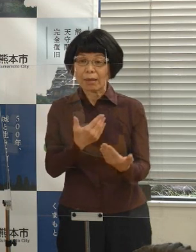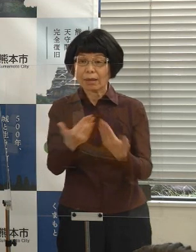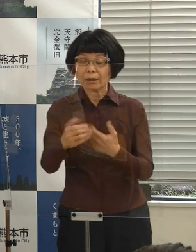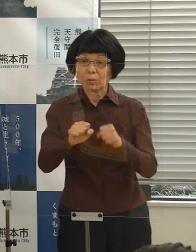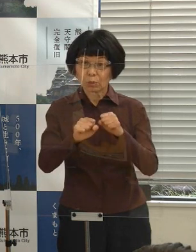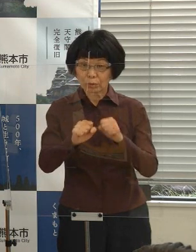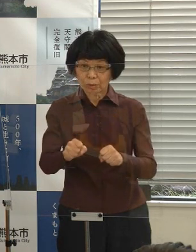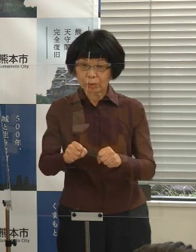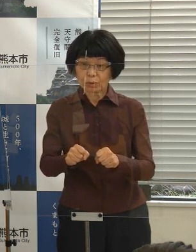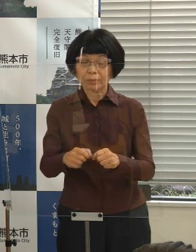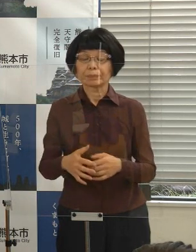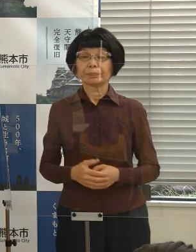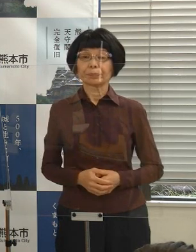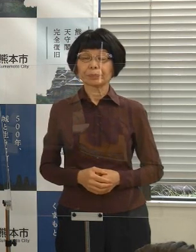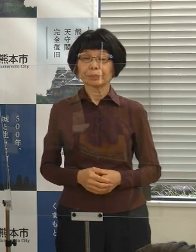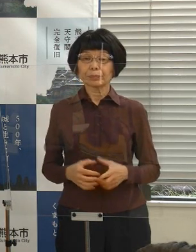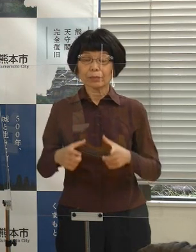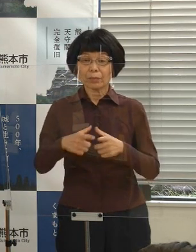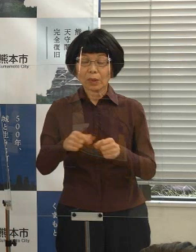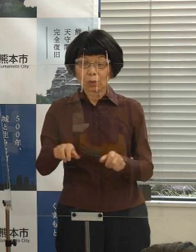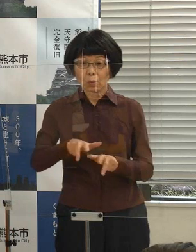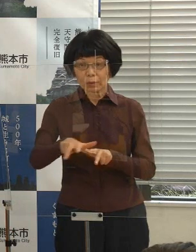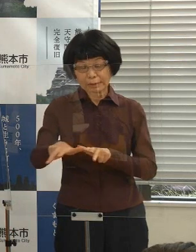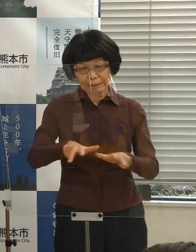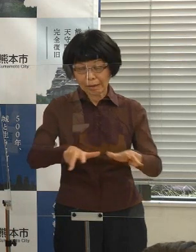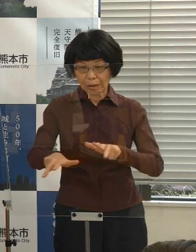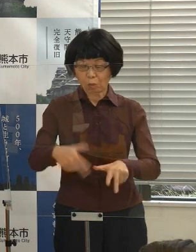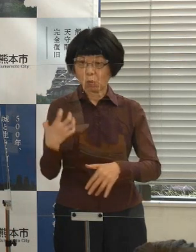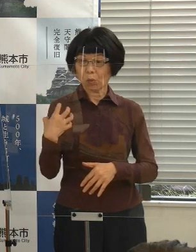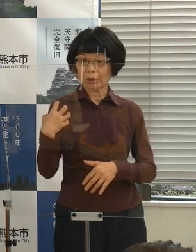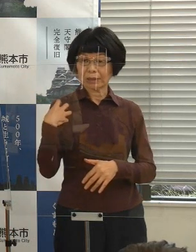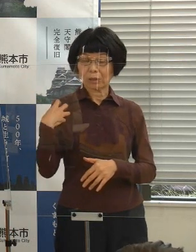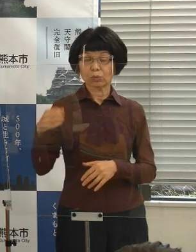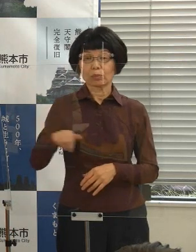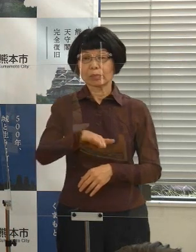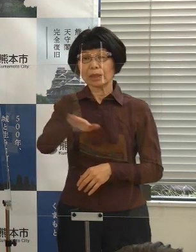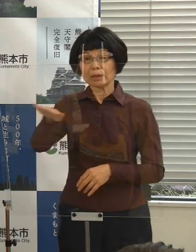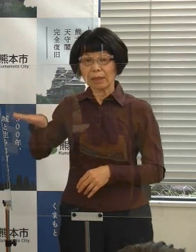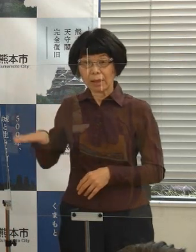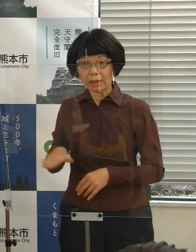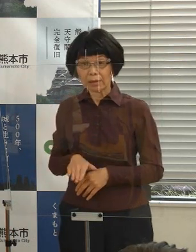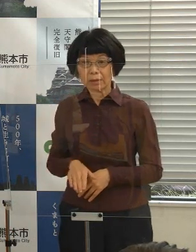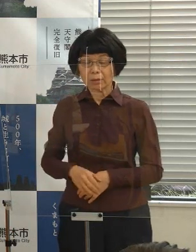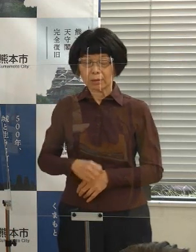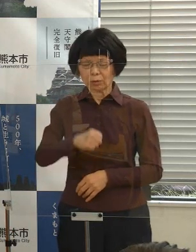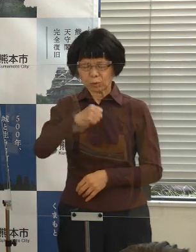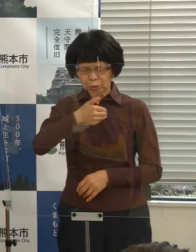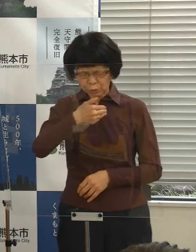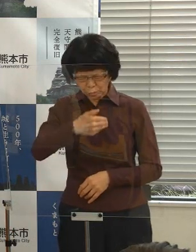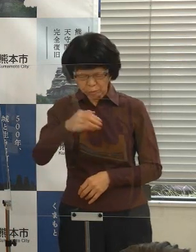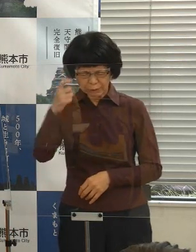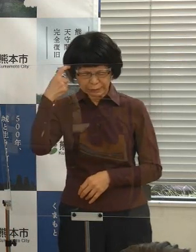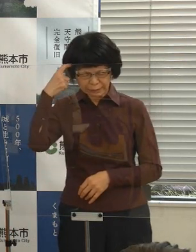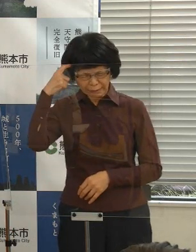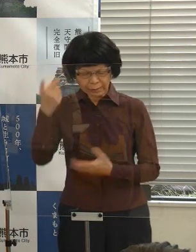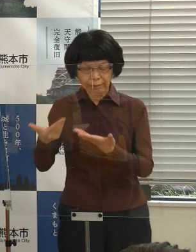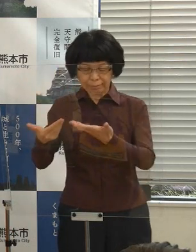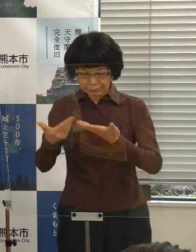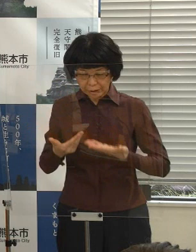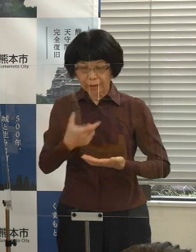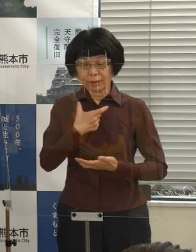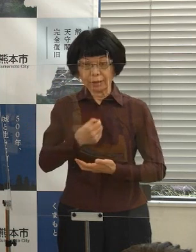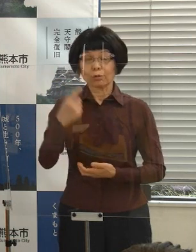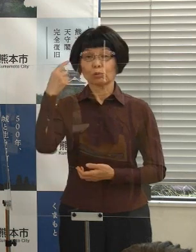さんにもですね、ぜひ、よくよく考えていただきたいというふうに考えているところです